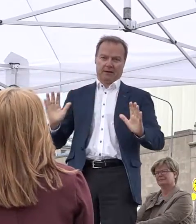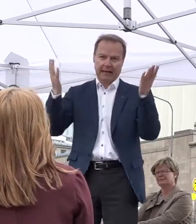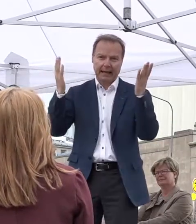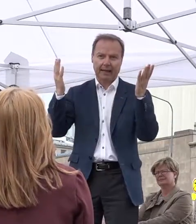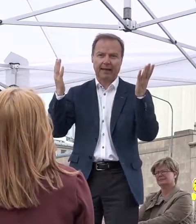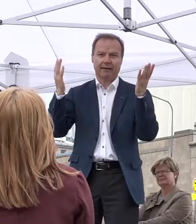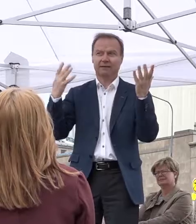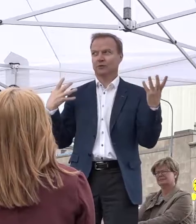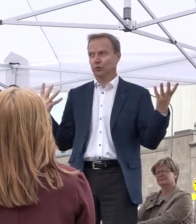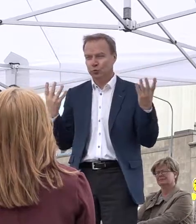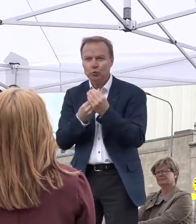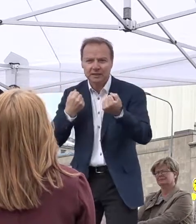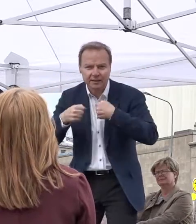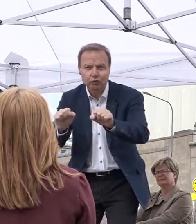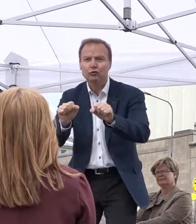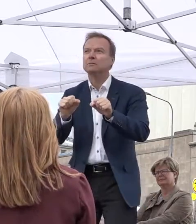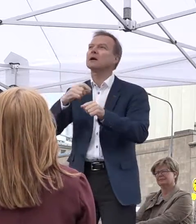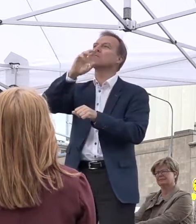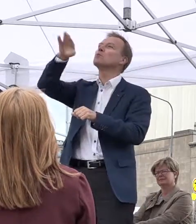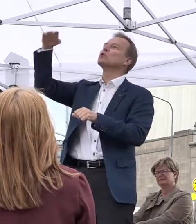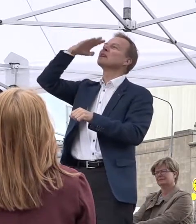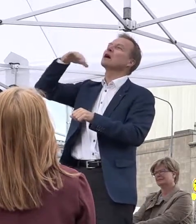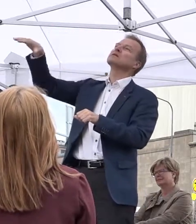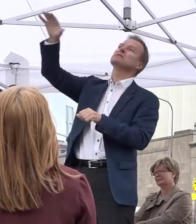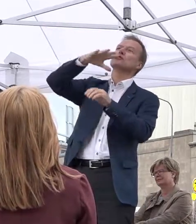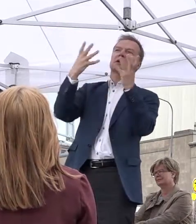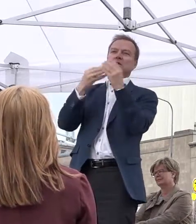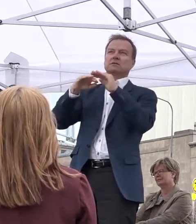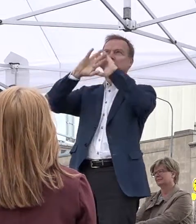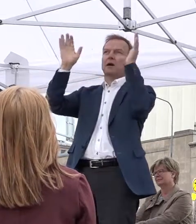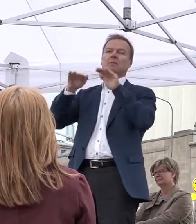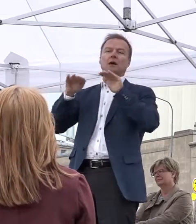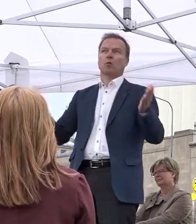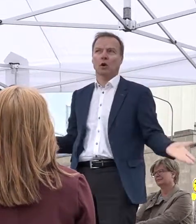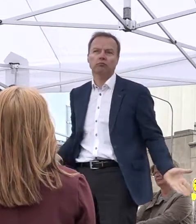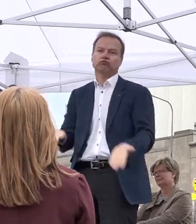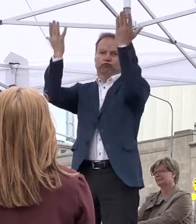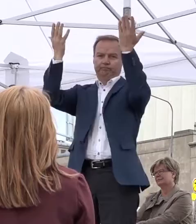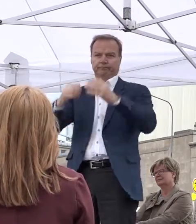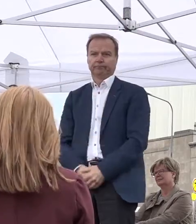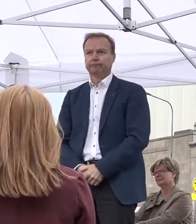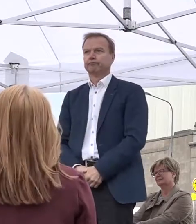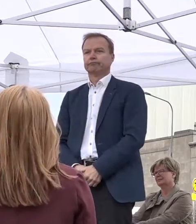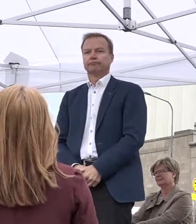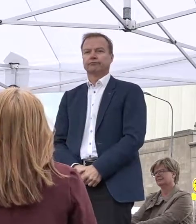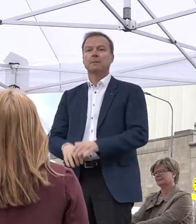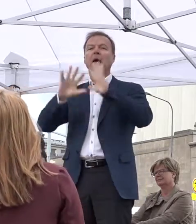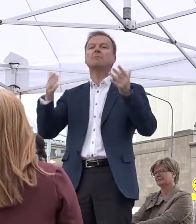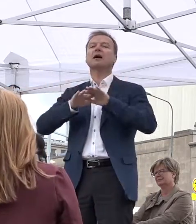täyttää 100 vuotta, niin olla tekemässä Suomesta entistä parempaa paikkaa elää ja asua yhteistyössä.